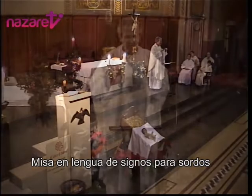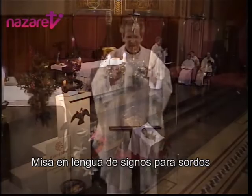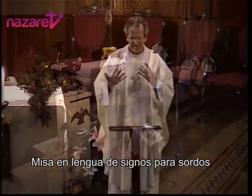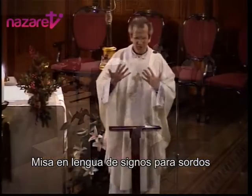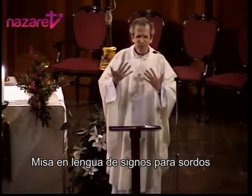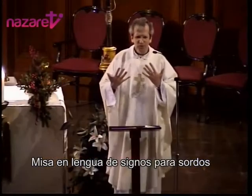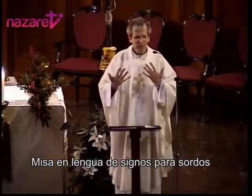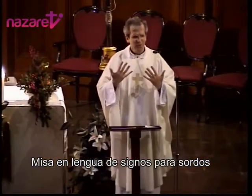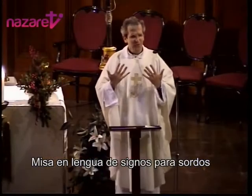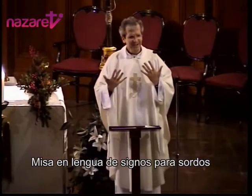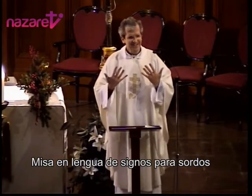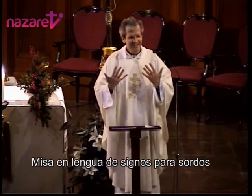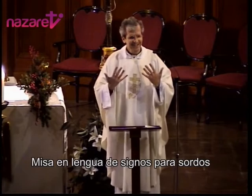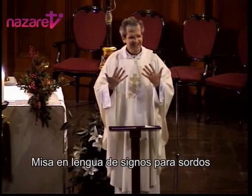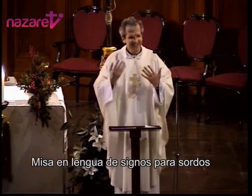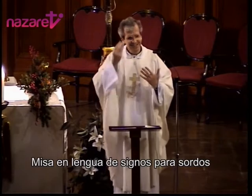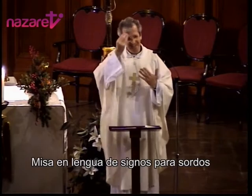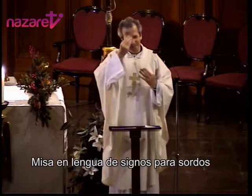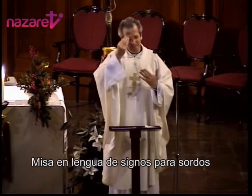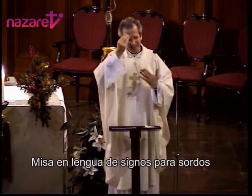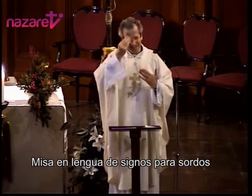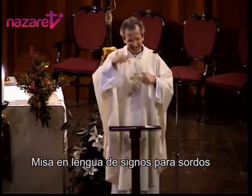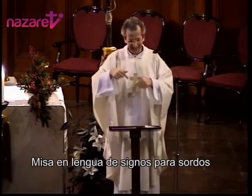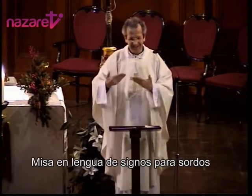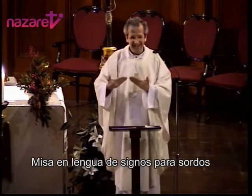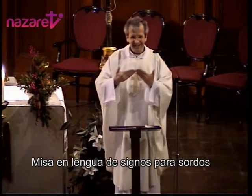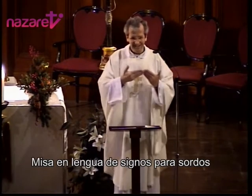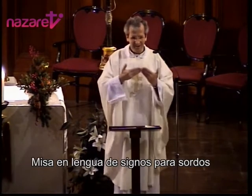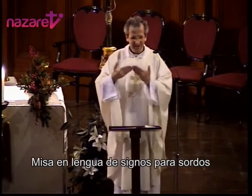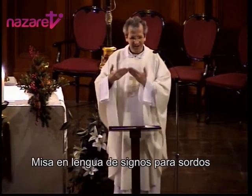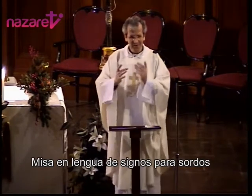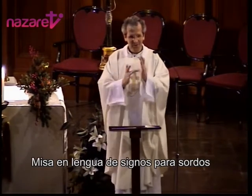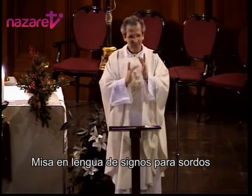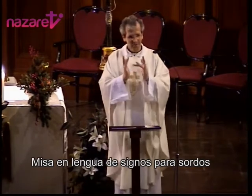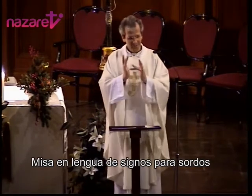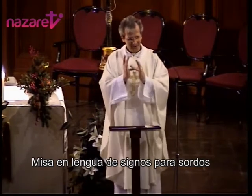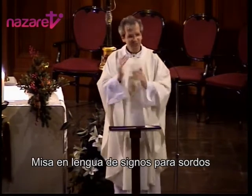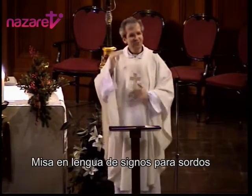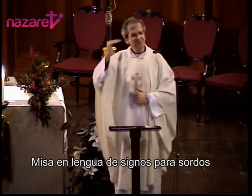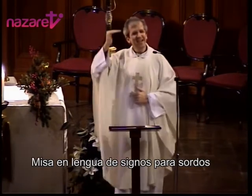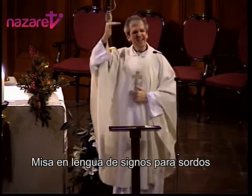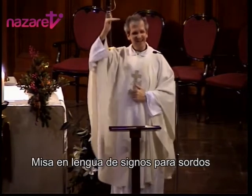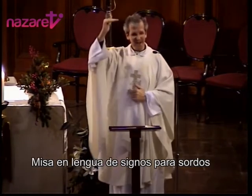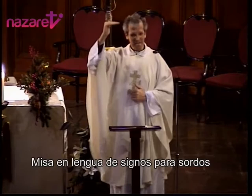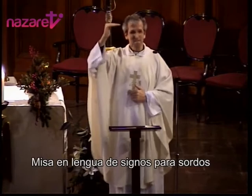Es un poquito de contraste pensar en este Evangelio un Jesús ya